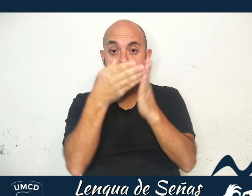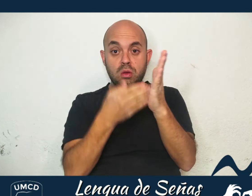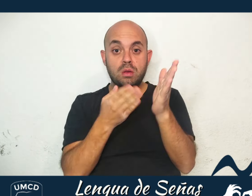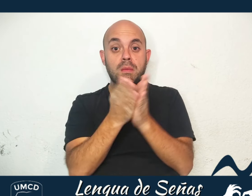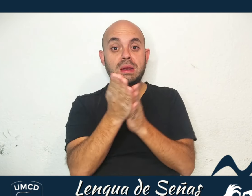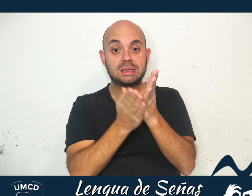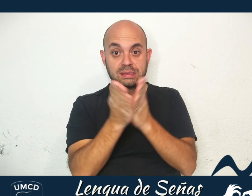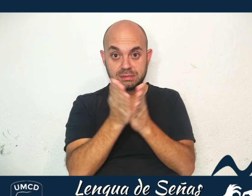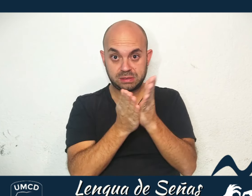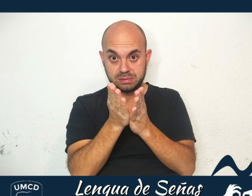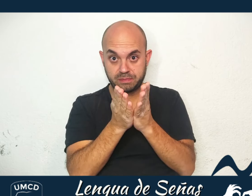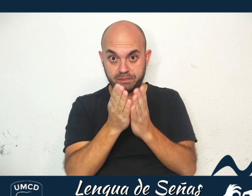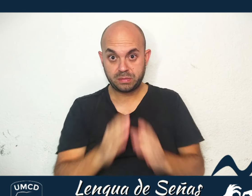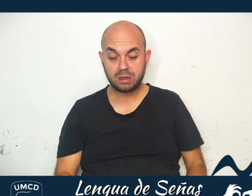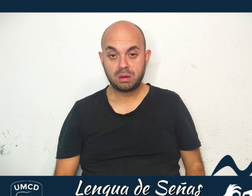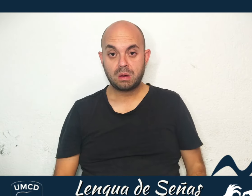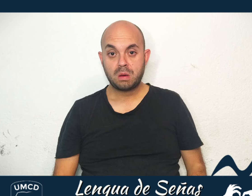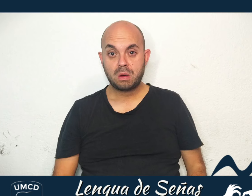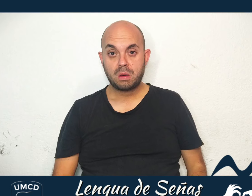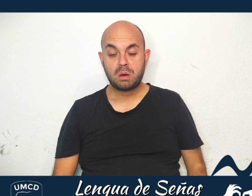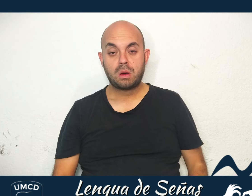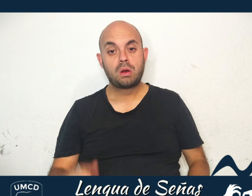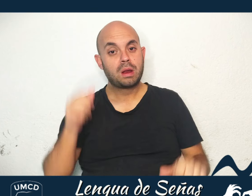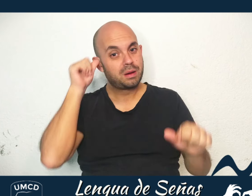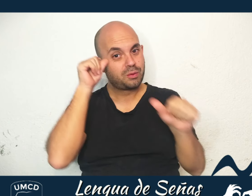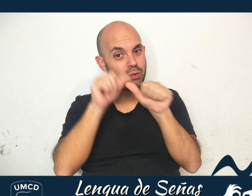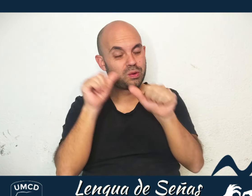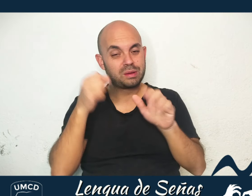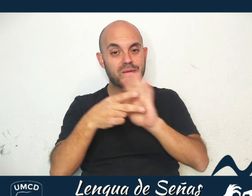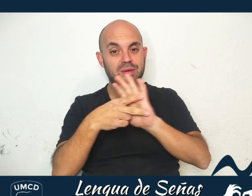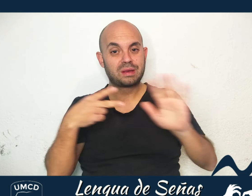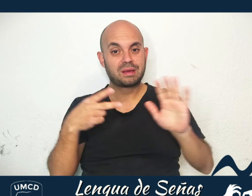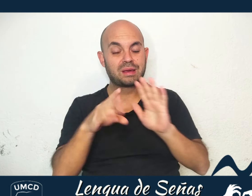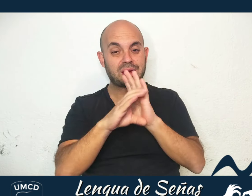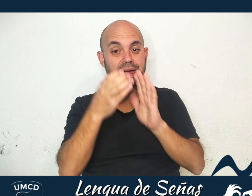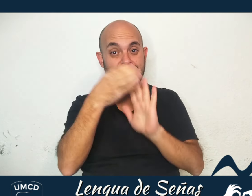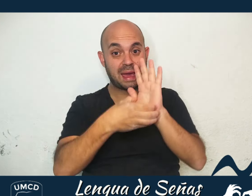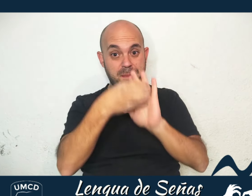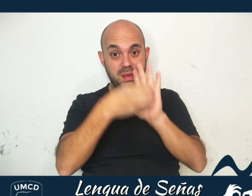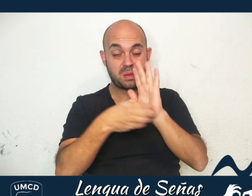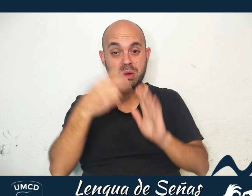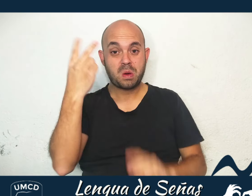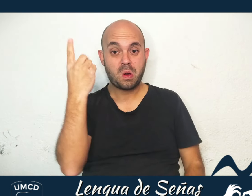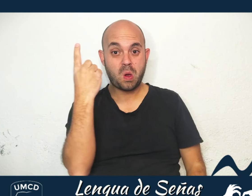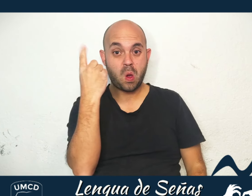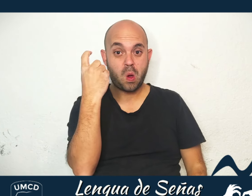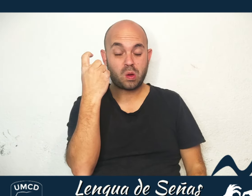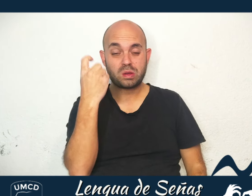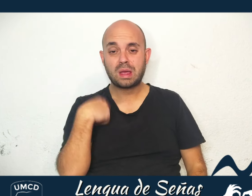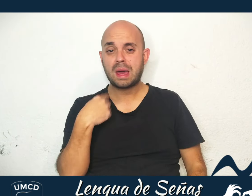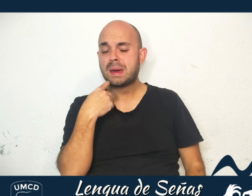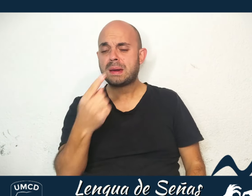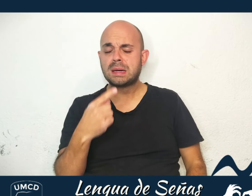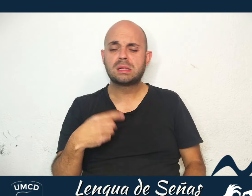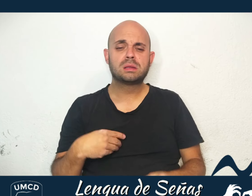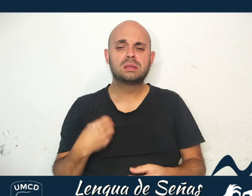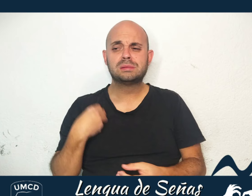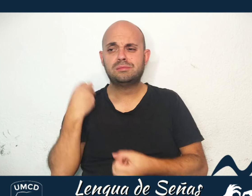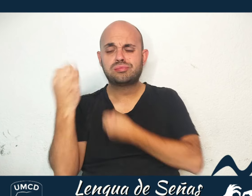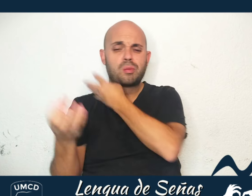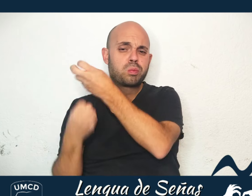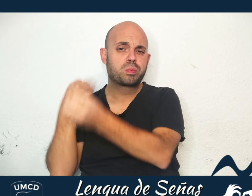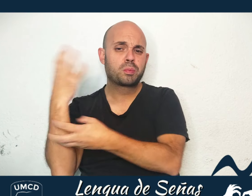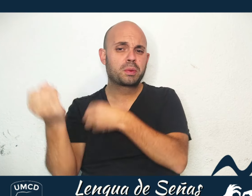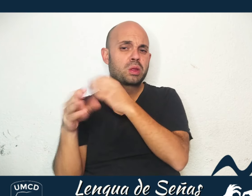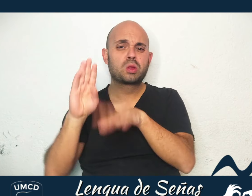para servirle. Recordemos que en el capítulo 11, en los últimos versículos, Pablo habla sobre todas las pruebas que él